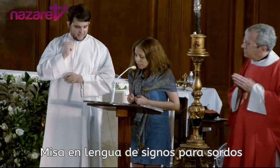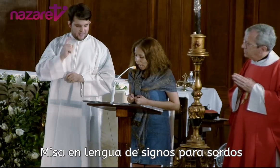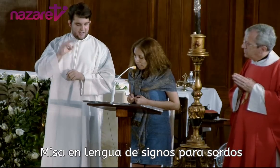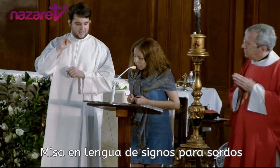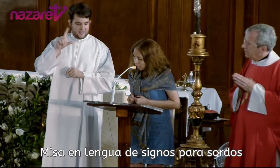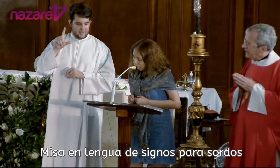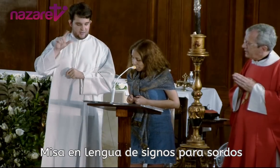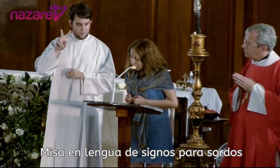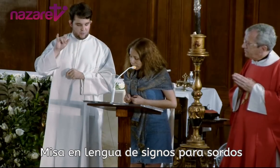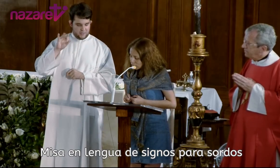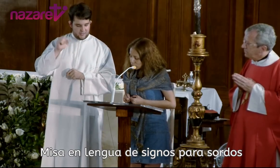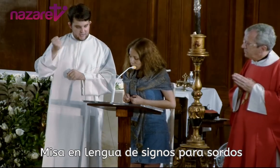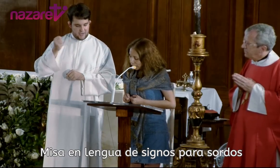Cristian Carrillo y